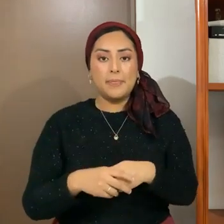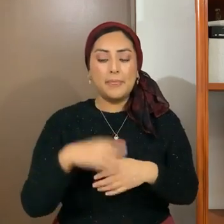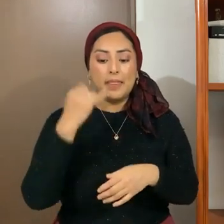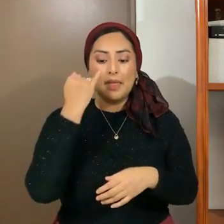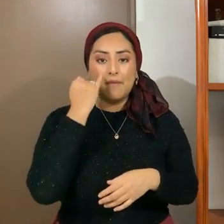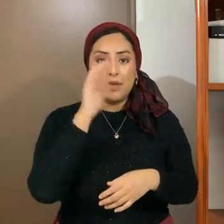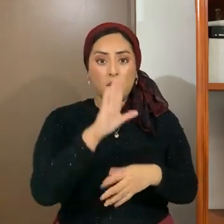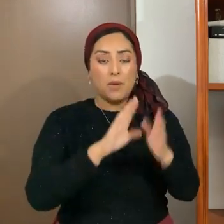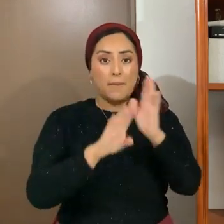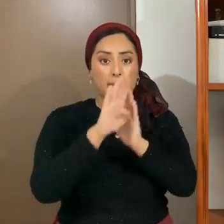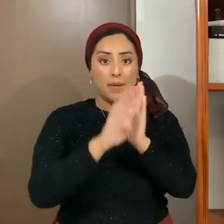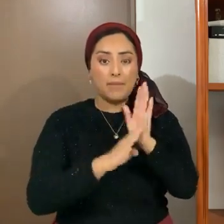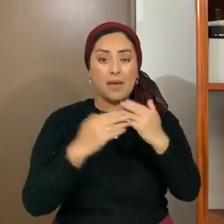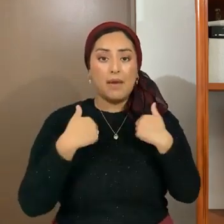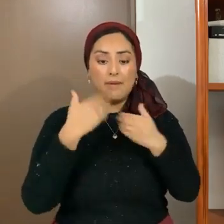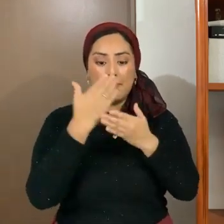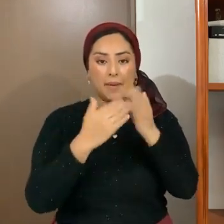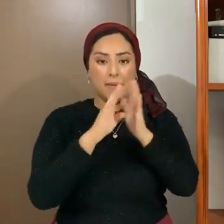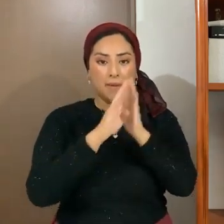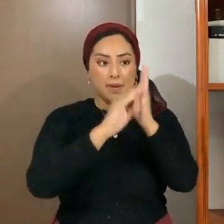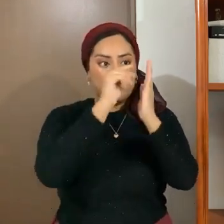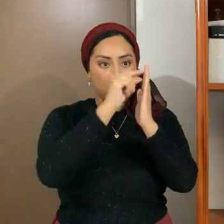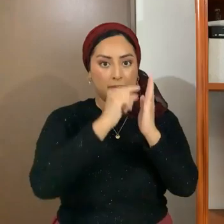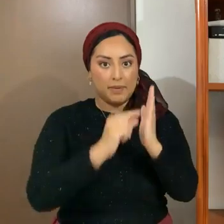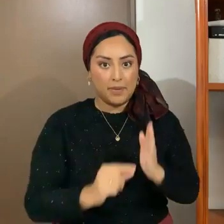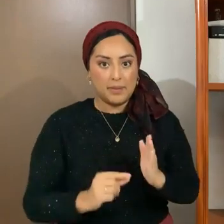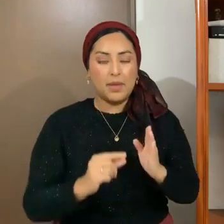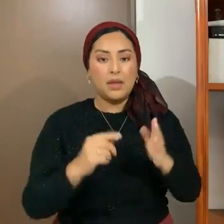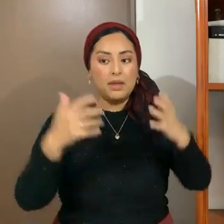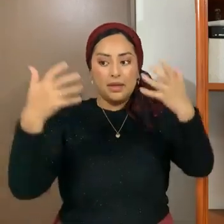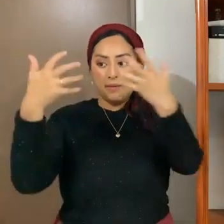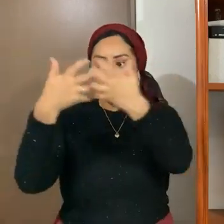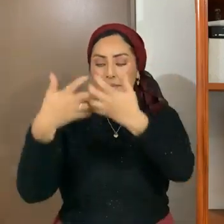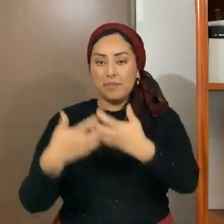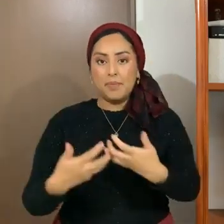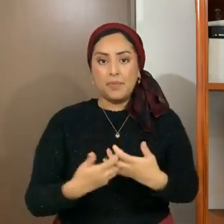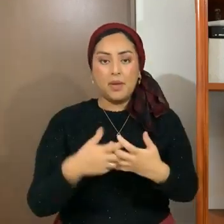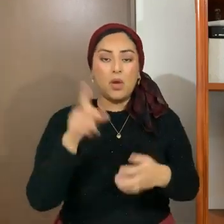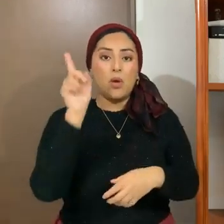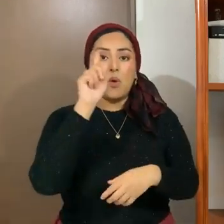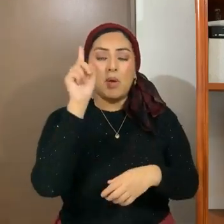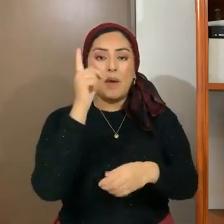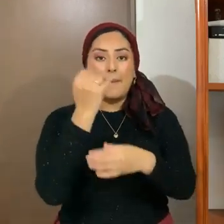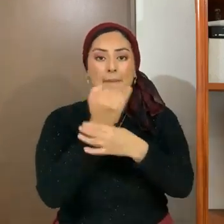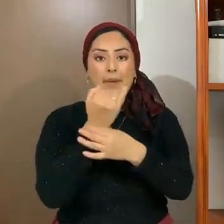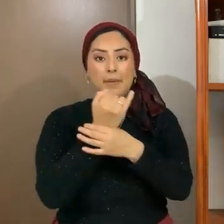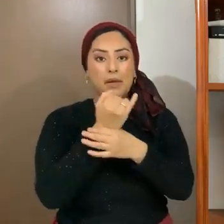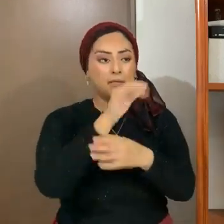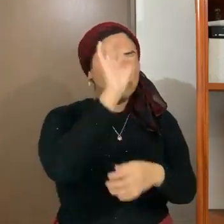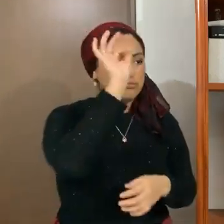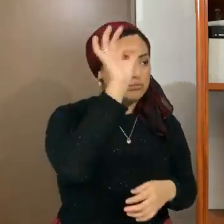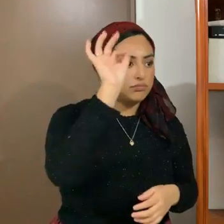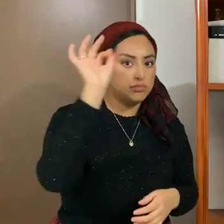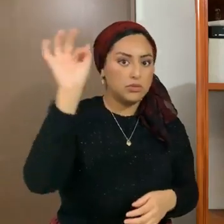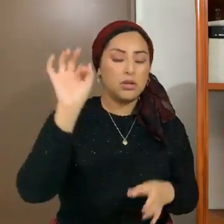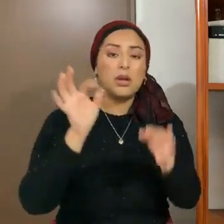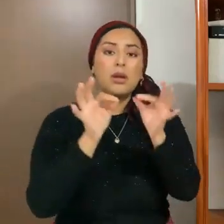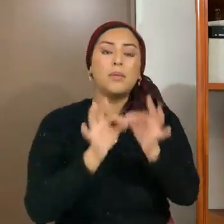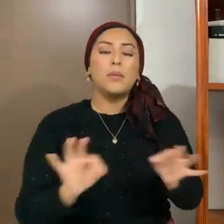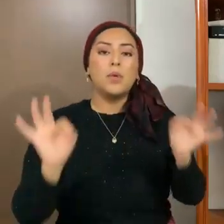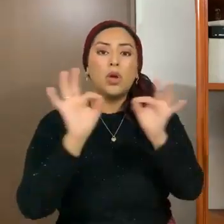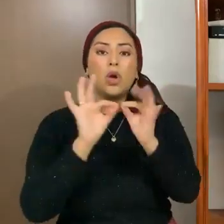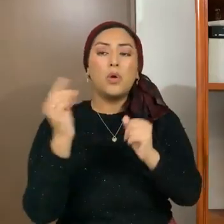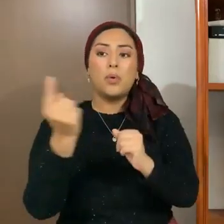Inclusive si tu Biblia tiene citas, pues te remite a las partes específicas donde les habló el profeta Jeremías. Es importante porque así